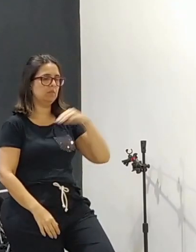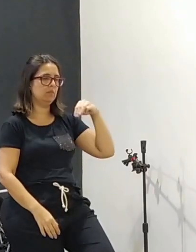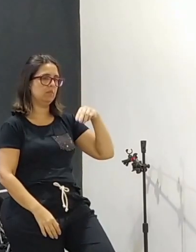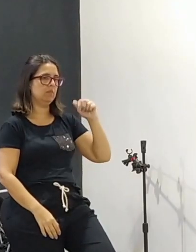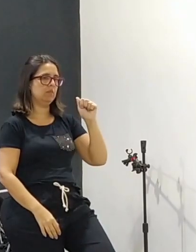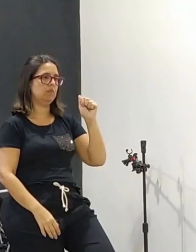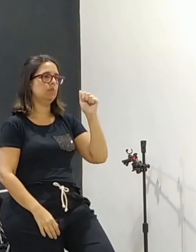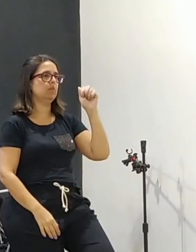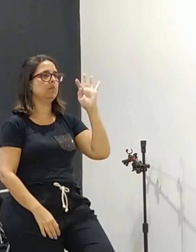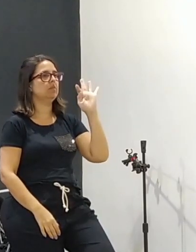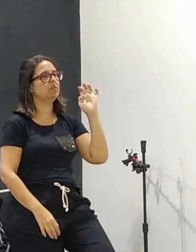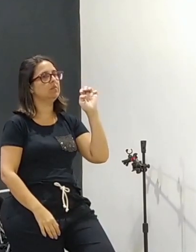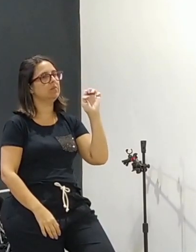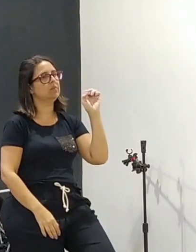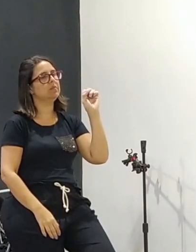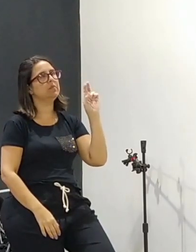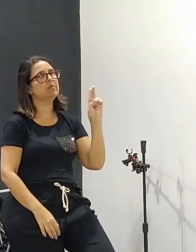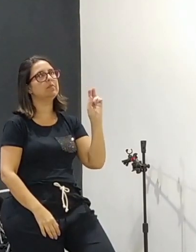22.